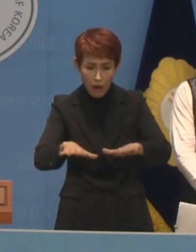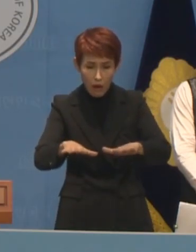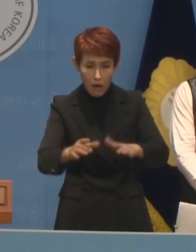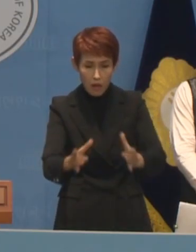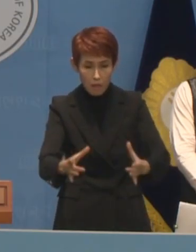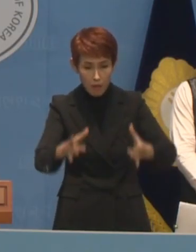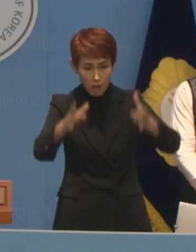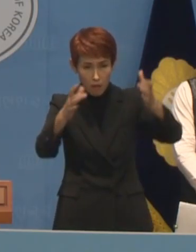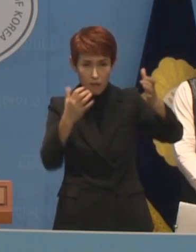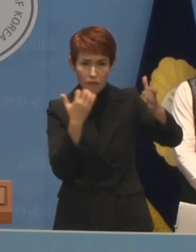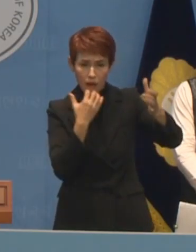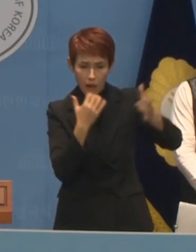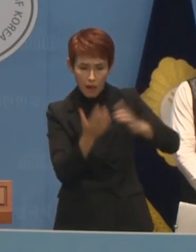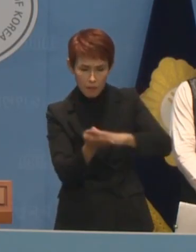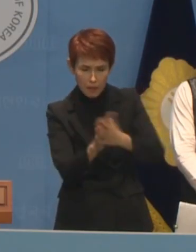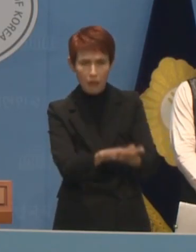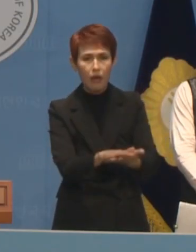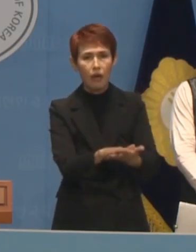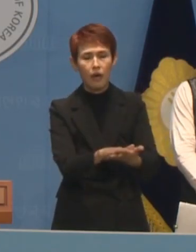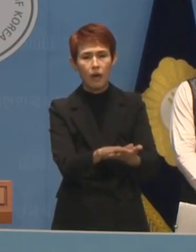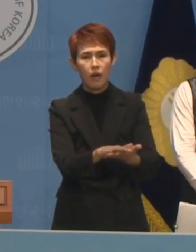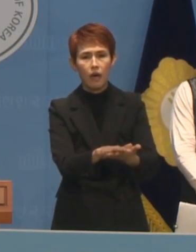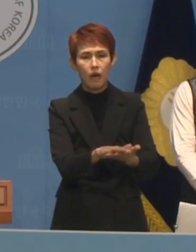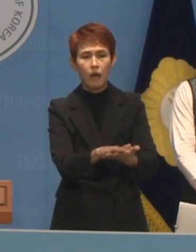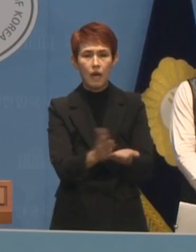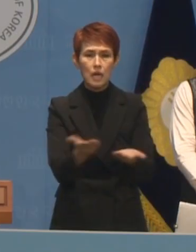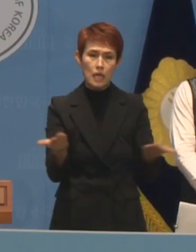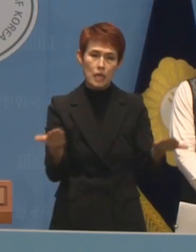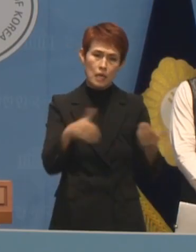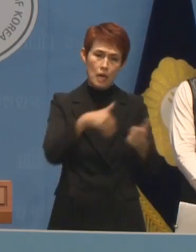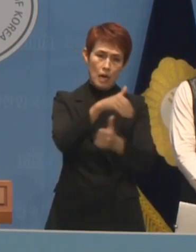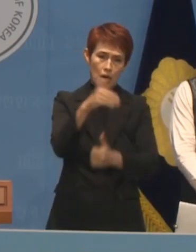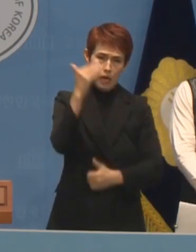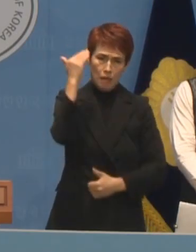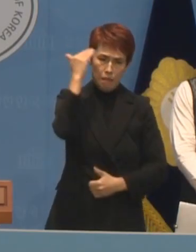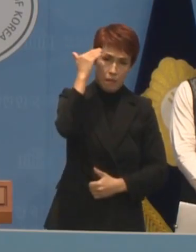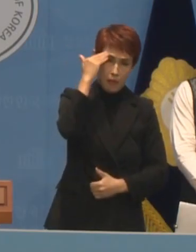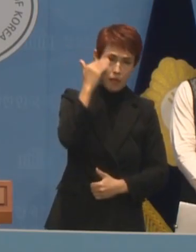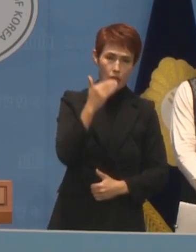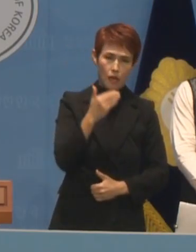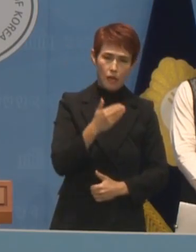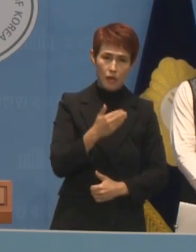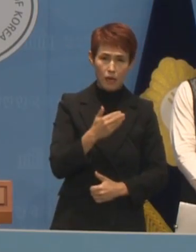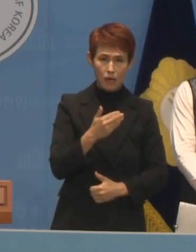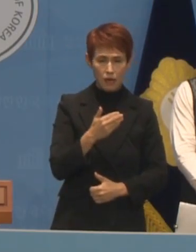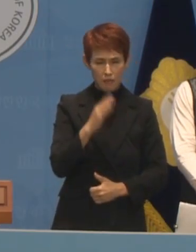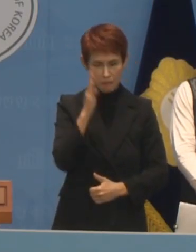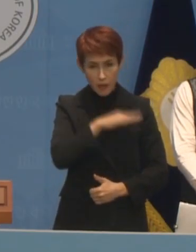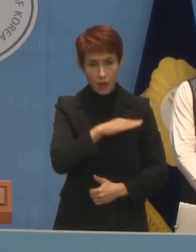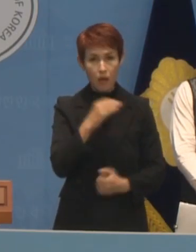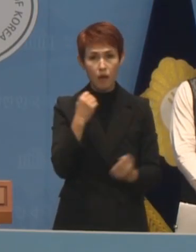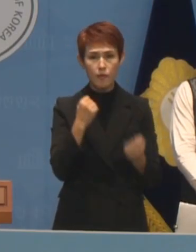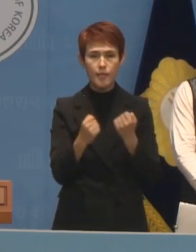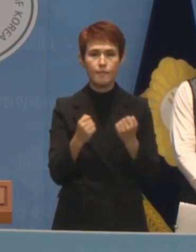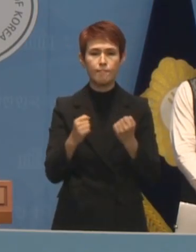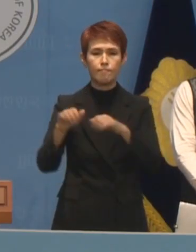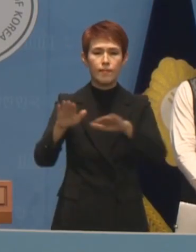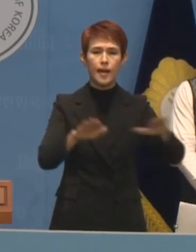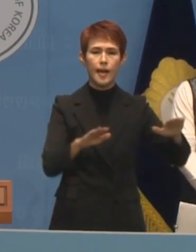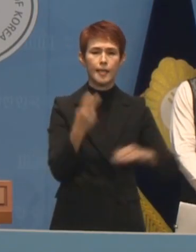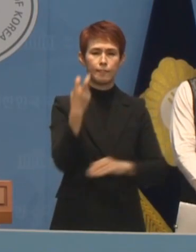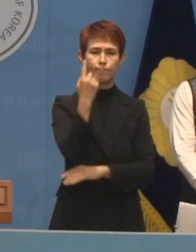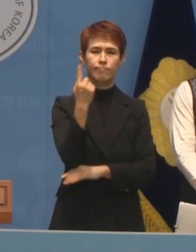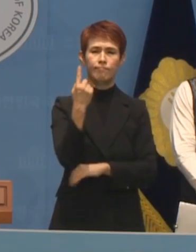있었습니다. 이런 노동 환경에도 불구하고 국가 항만을 지킨다는 책임과 사명으로 일하는